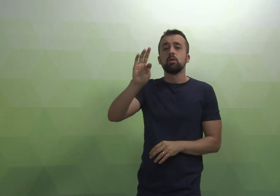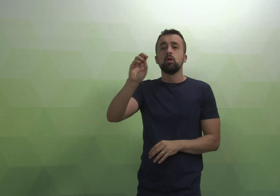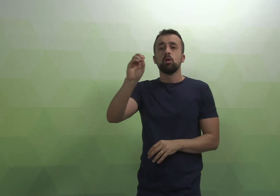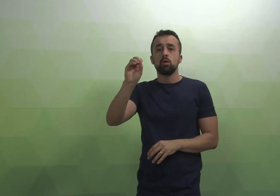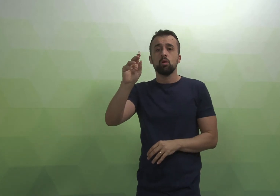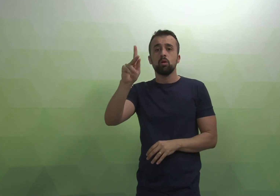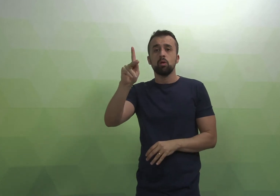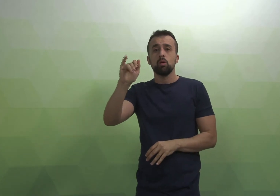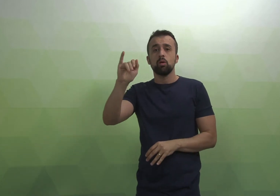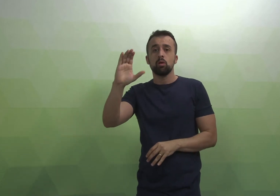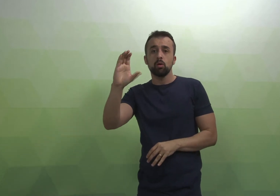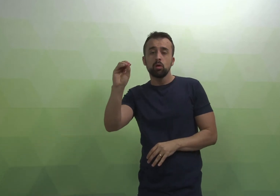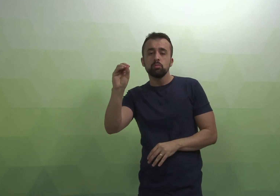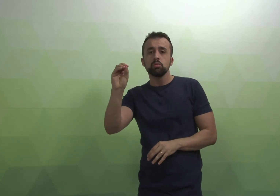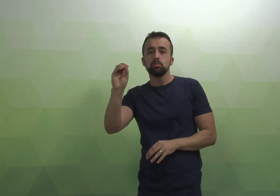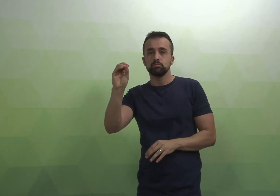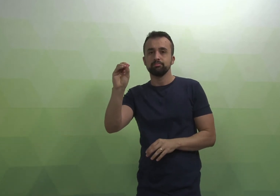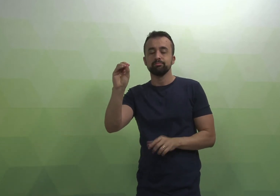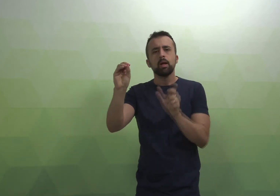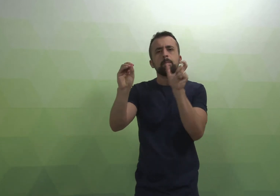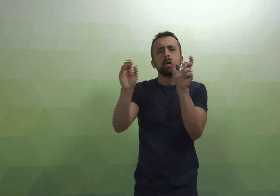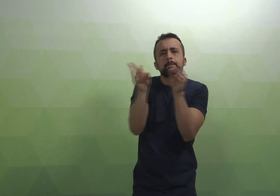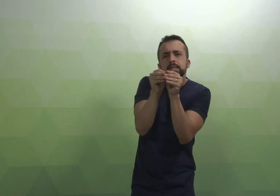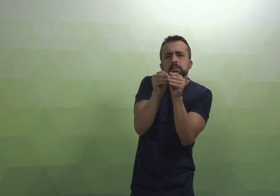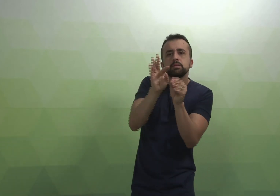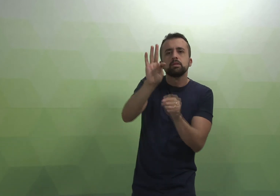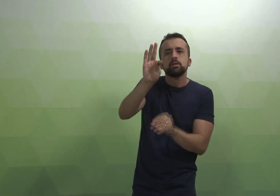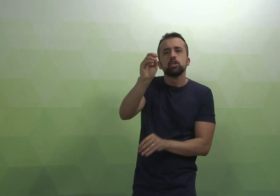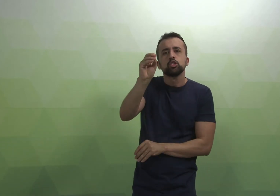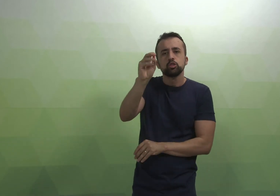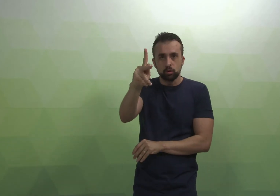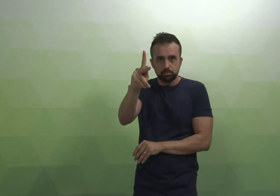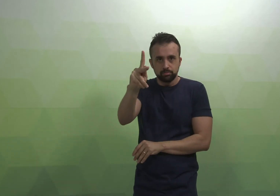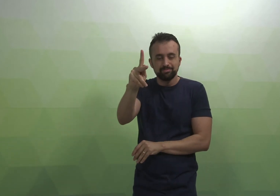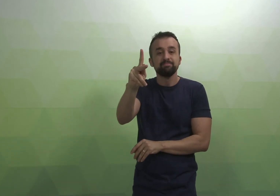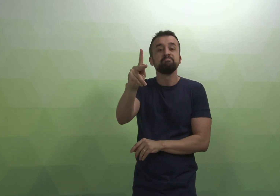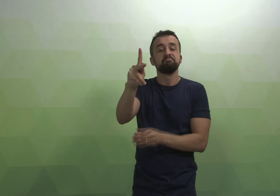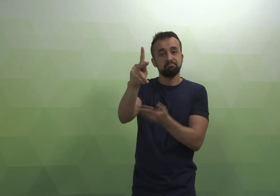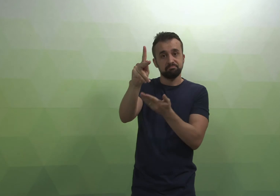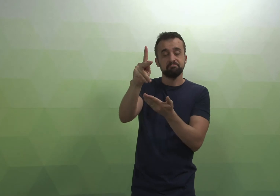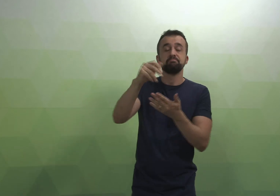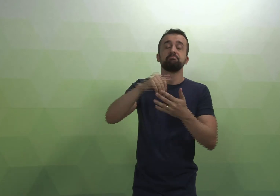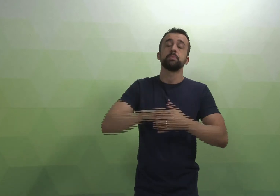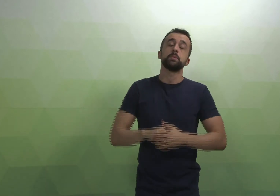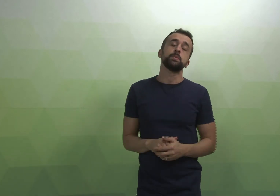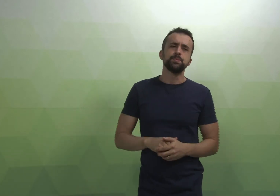com tópico, cuja abreviação é TOP.